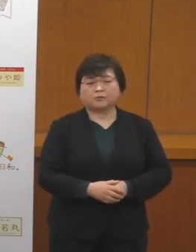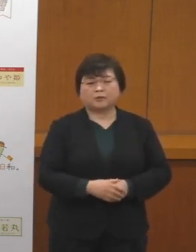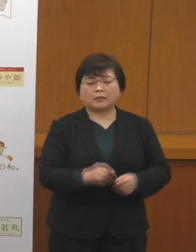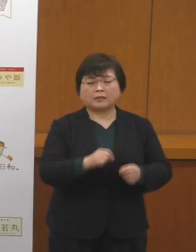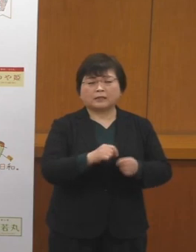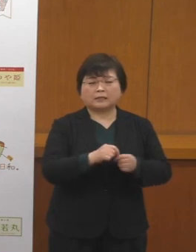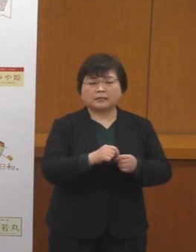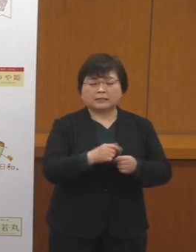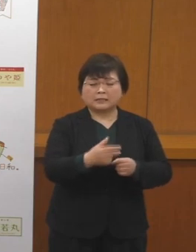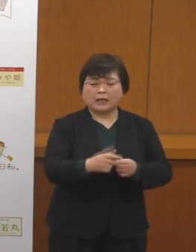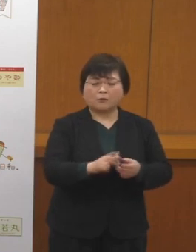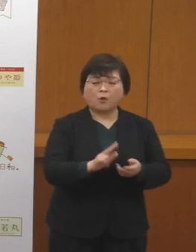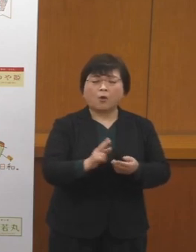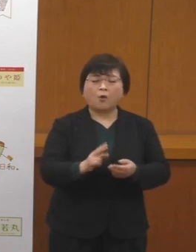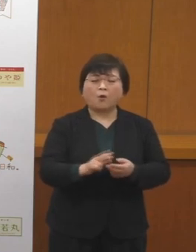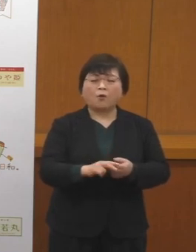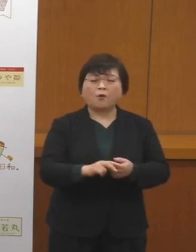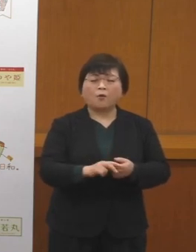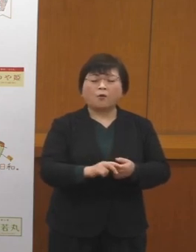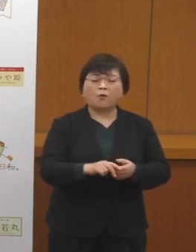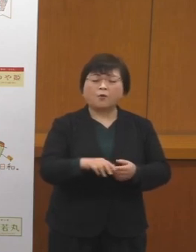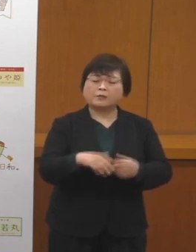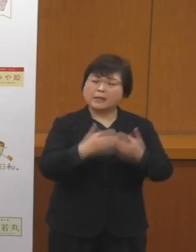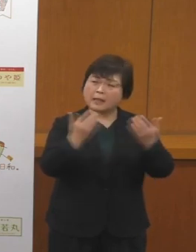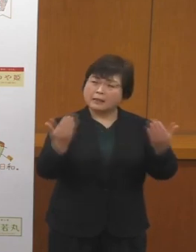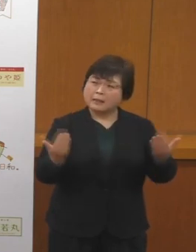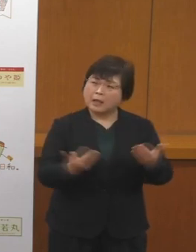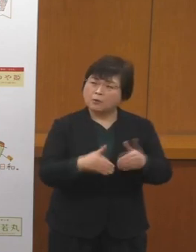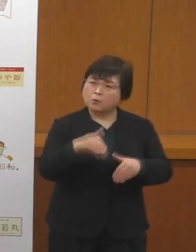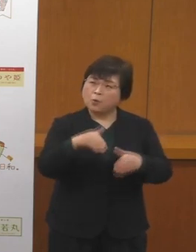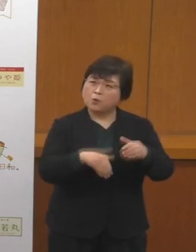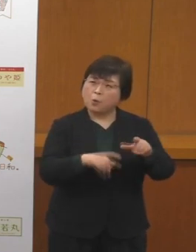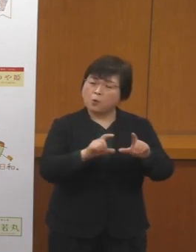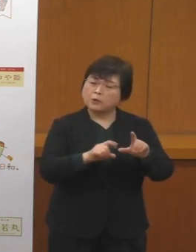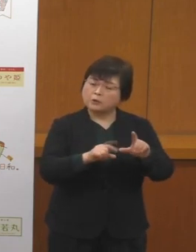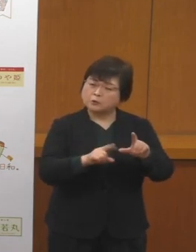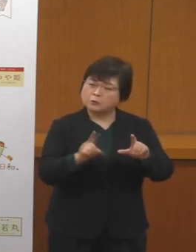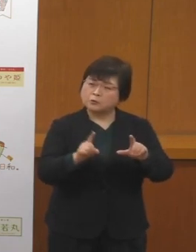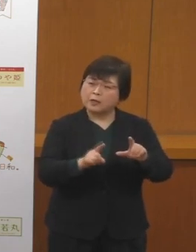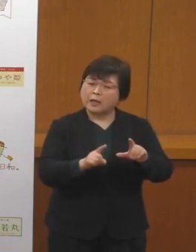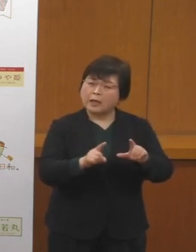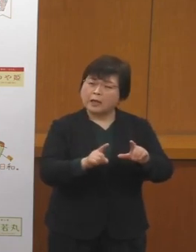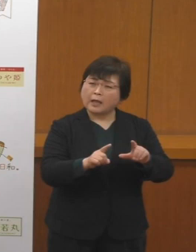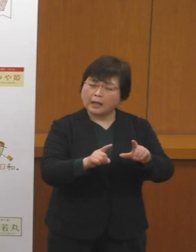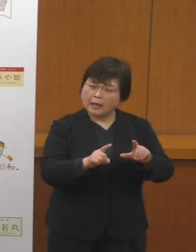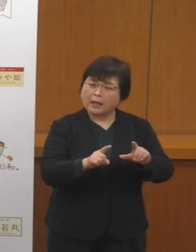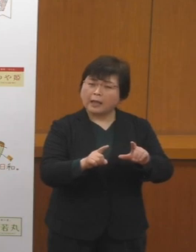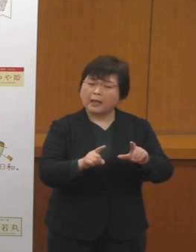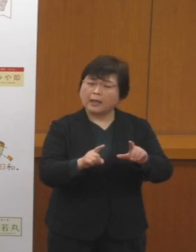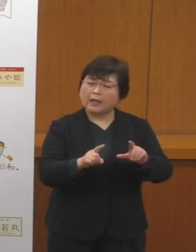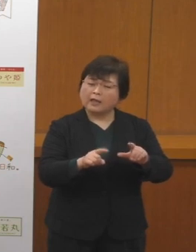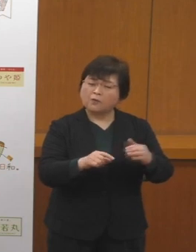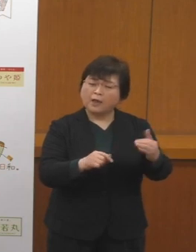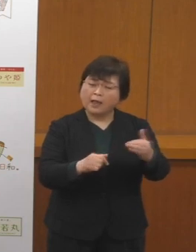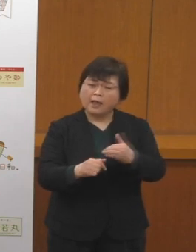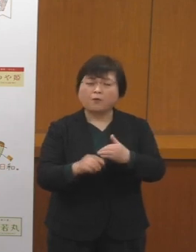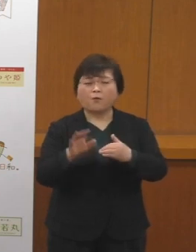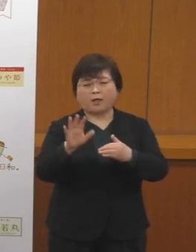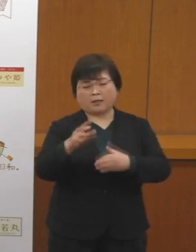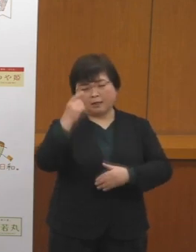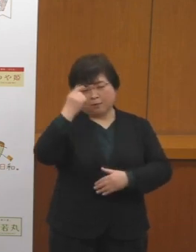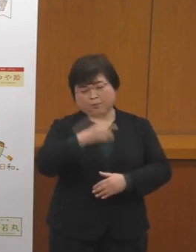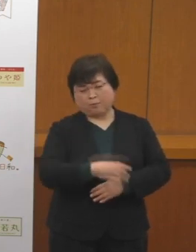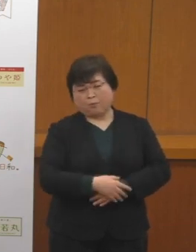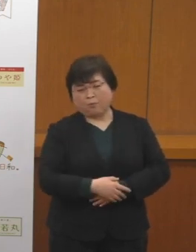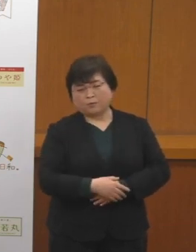における投票率の低下が全体の投票率に大きく影響した形となっております